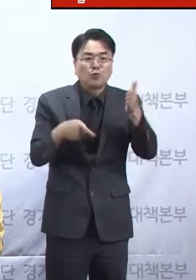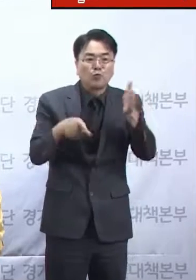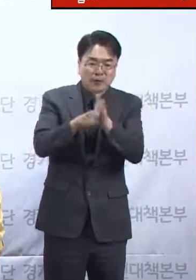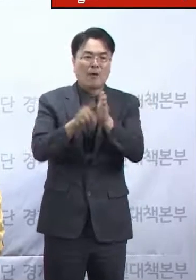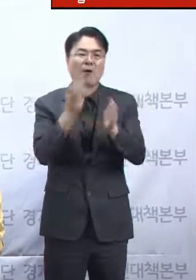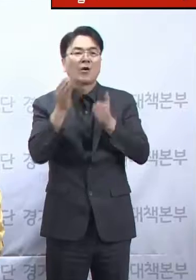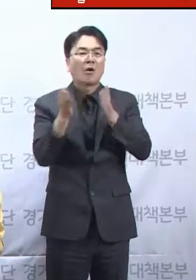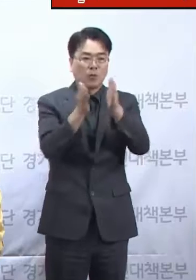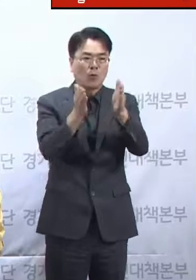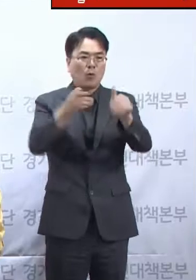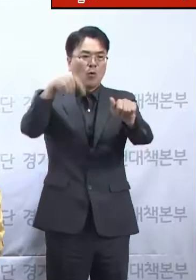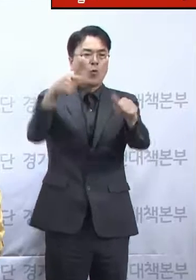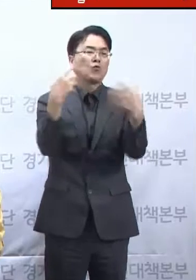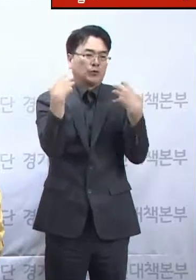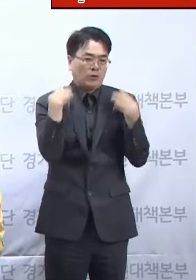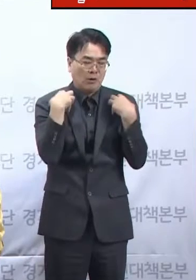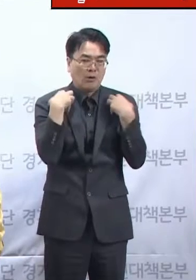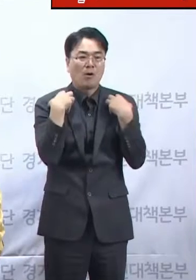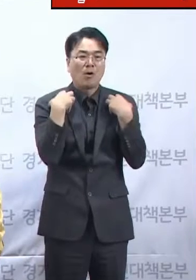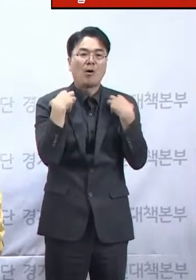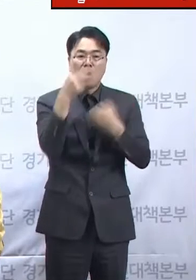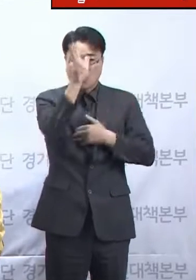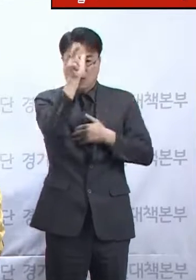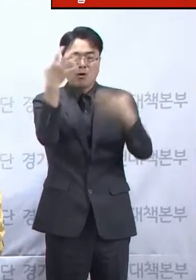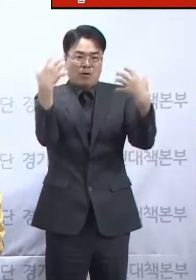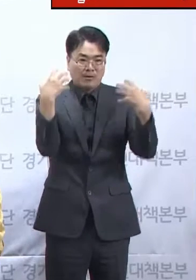경기도와 경기도 교육청 그리고 경기